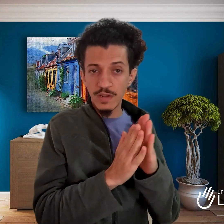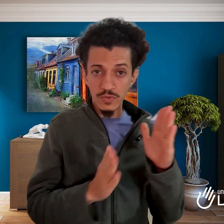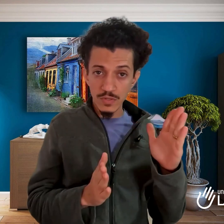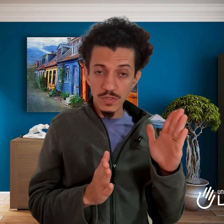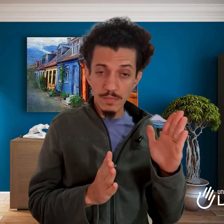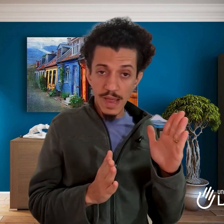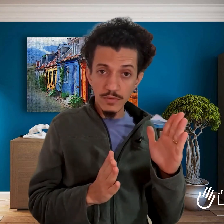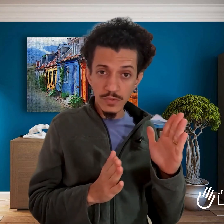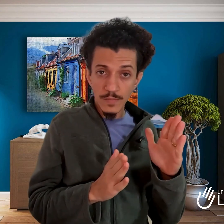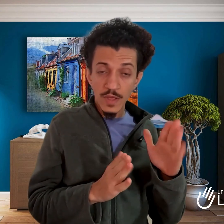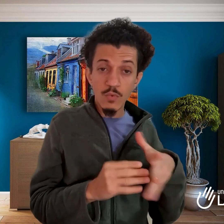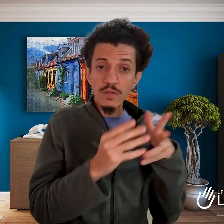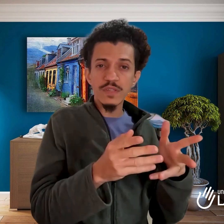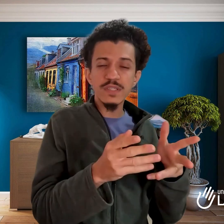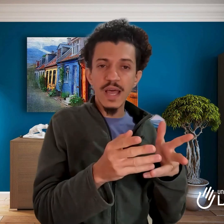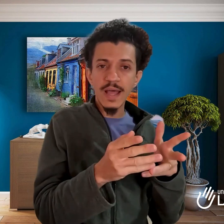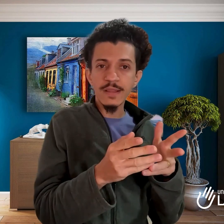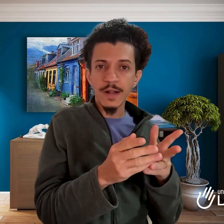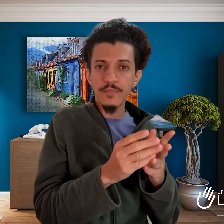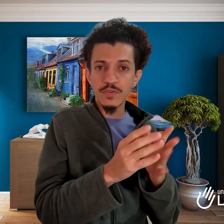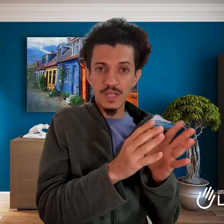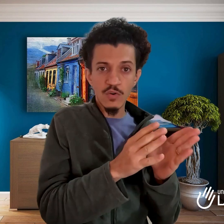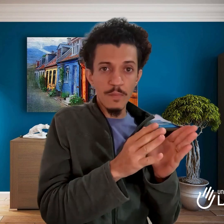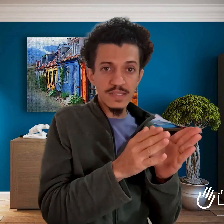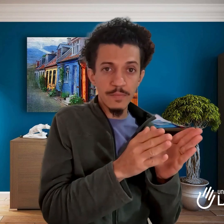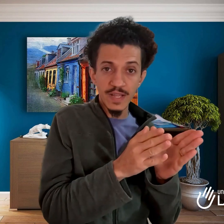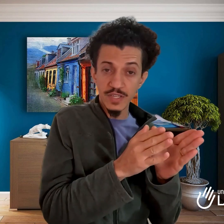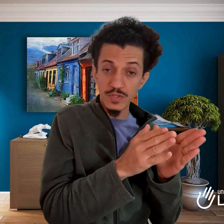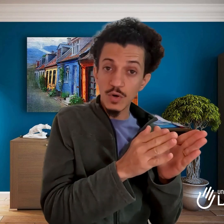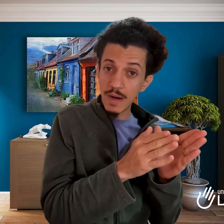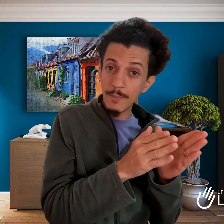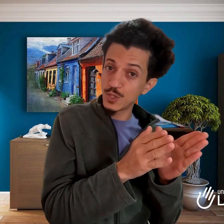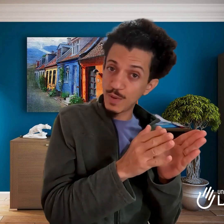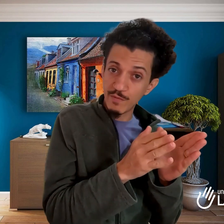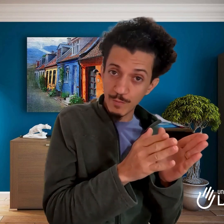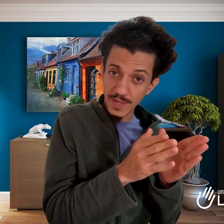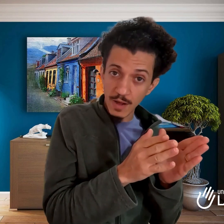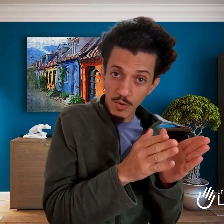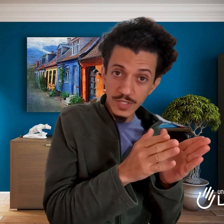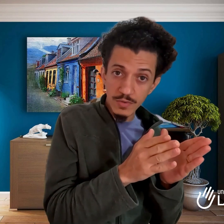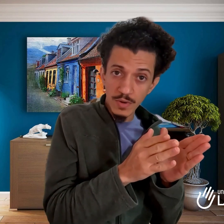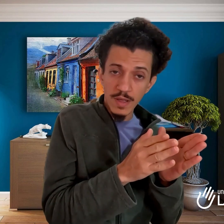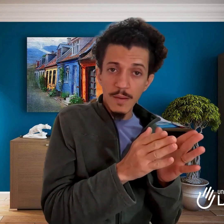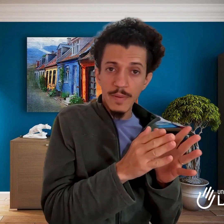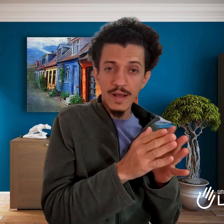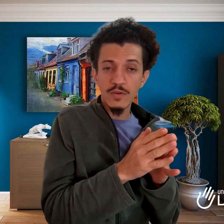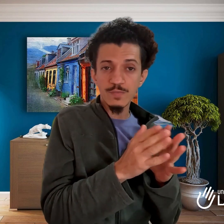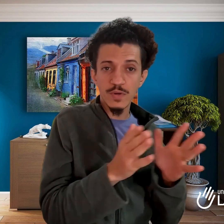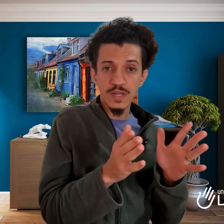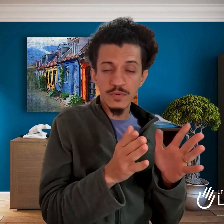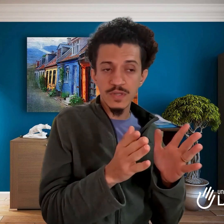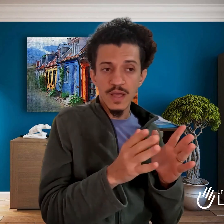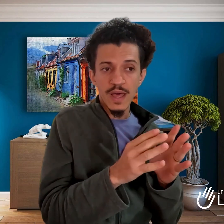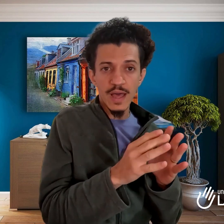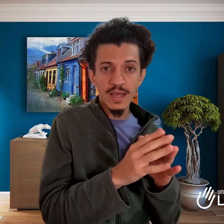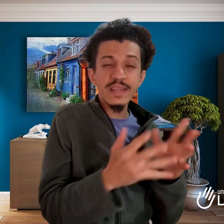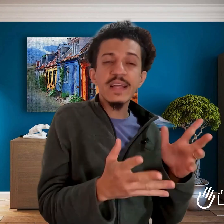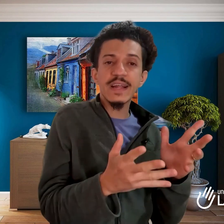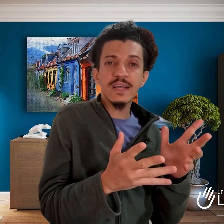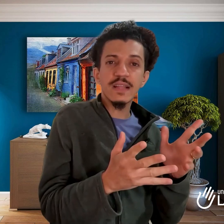nossos métodos e quando você entra, você começa preenchendo o seu mapa de perfil pedagógico para que nós possamos entender